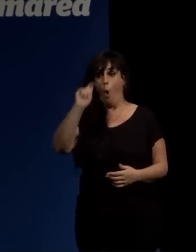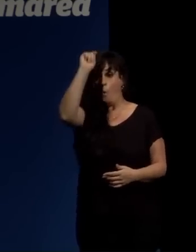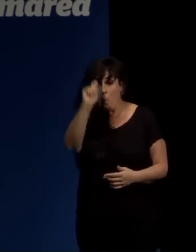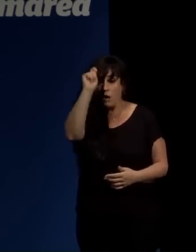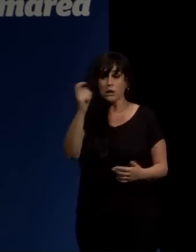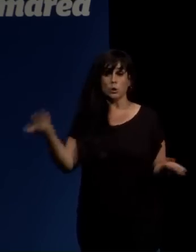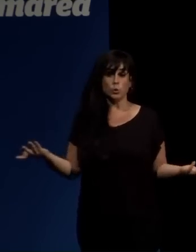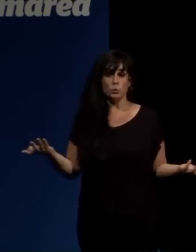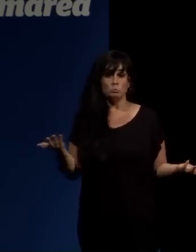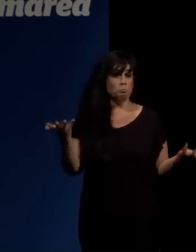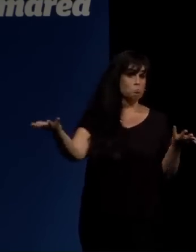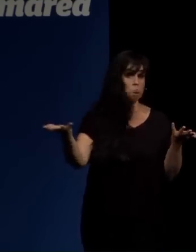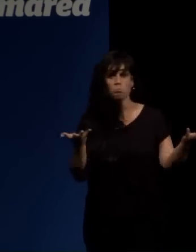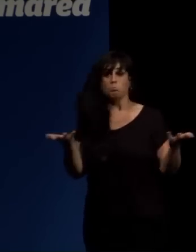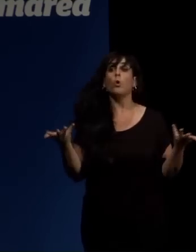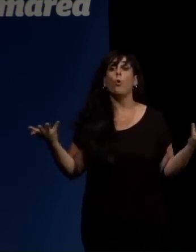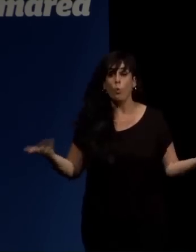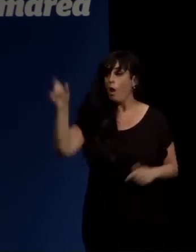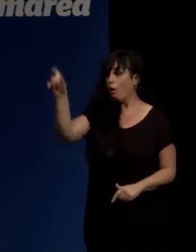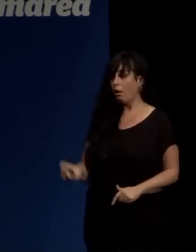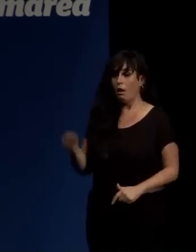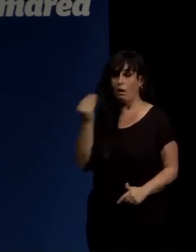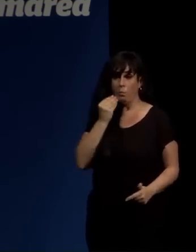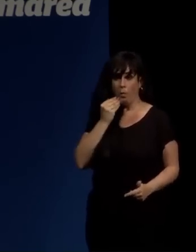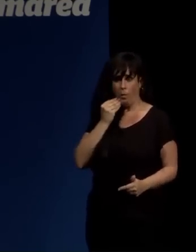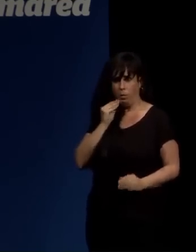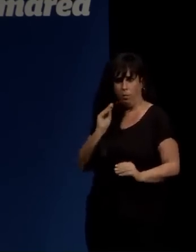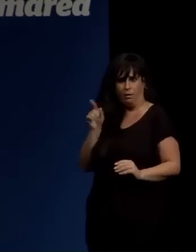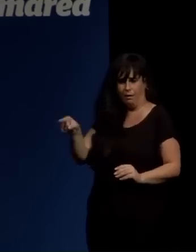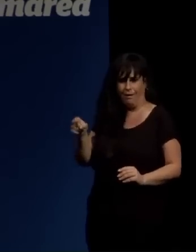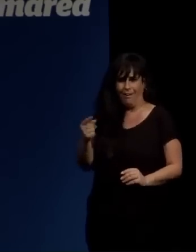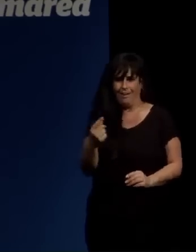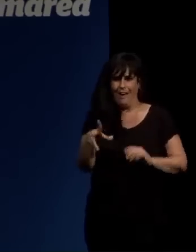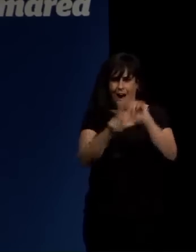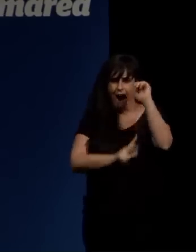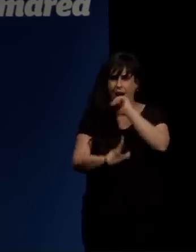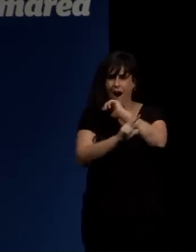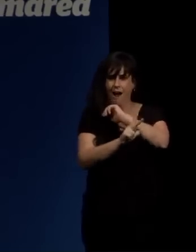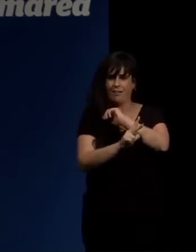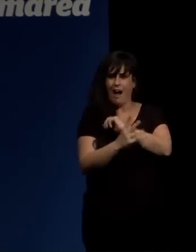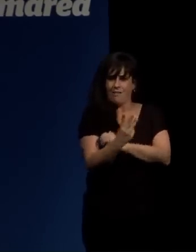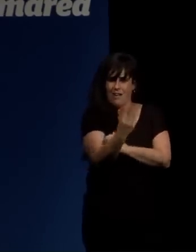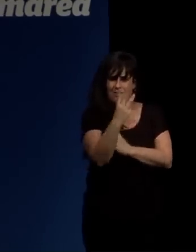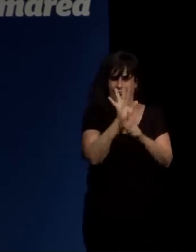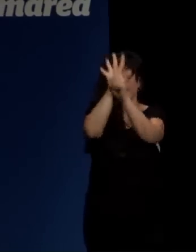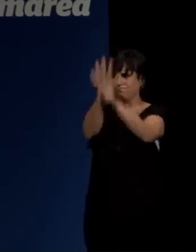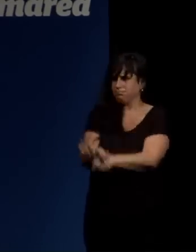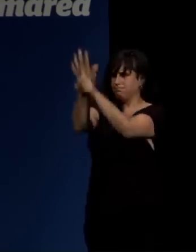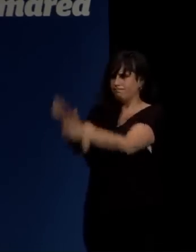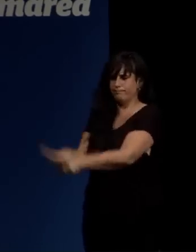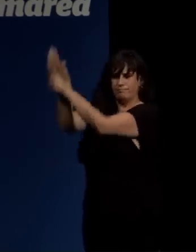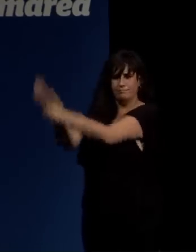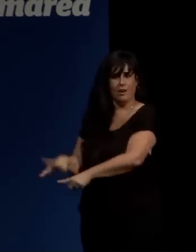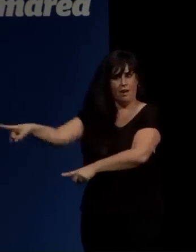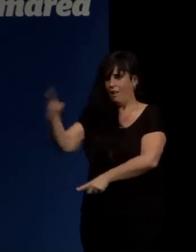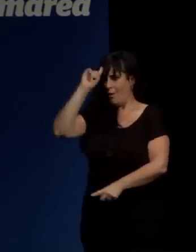Santiago de Compostela. Ese imbécil nin siquiera sabe que hai 3 alcaldes que derrotaron a Partido Popular nas 3 principais